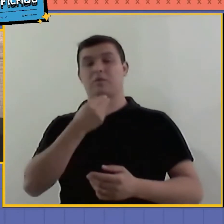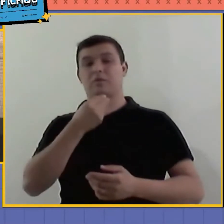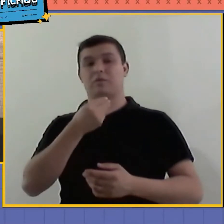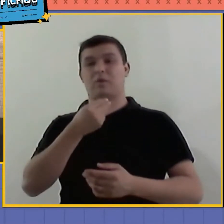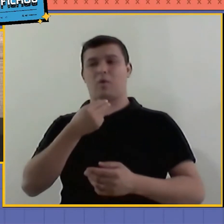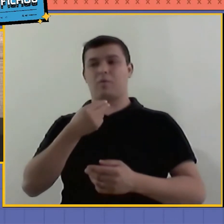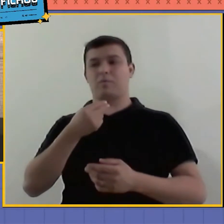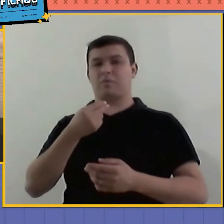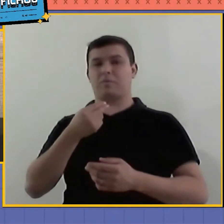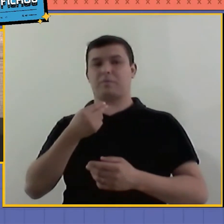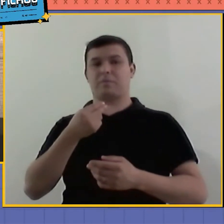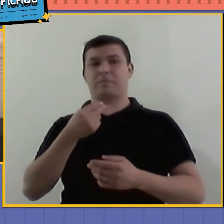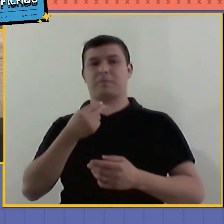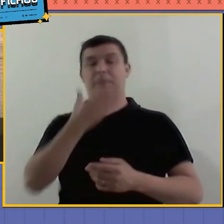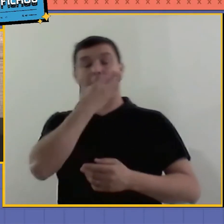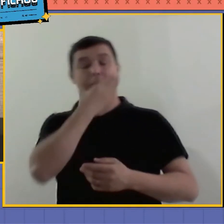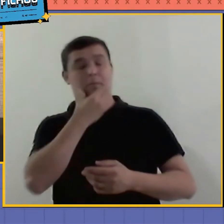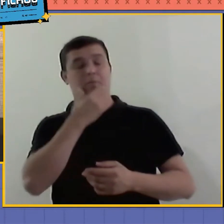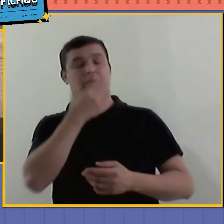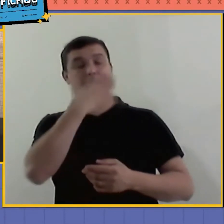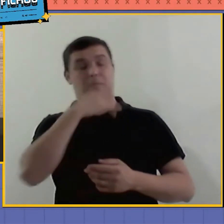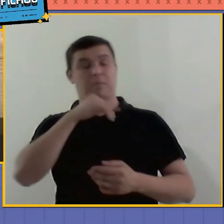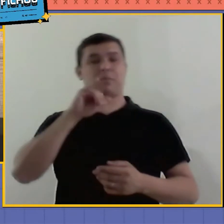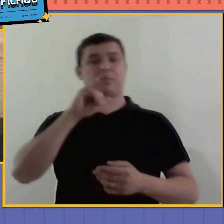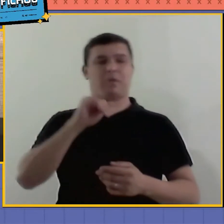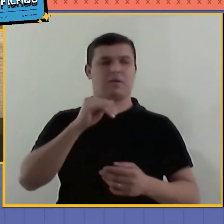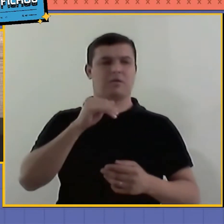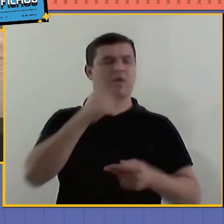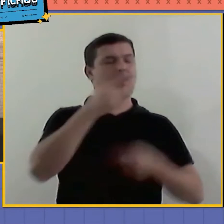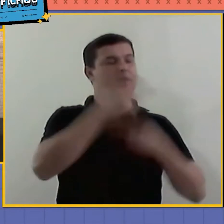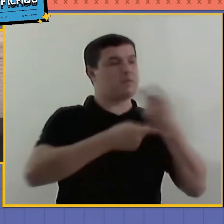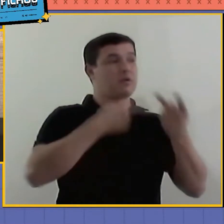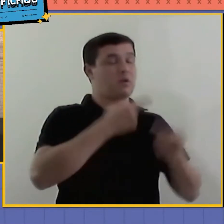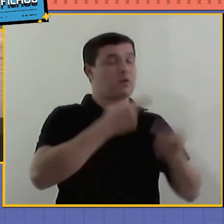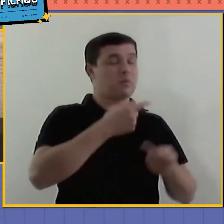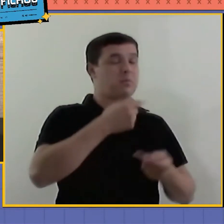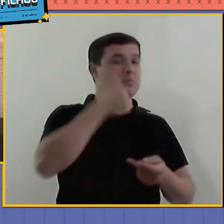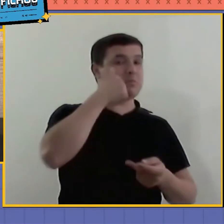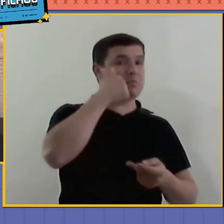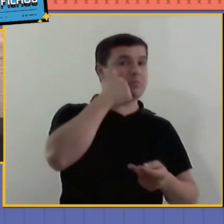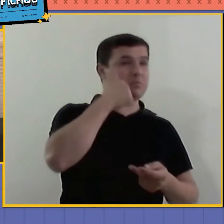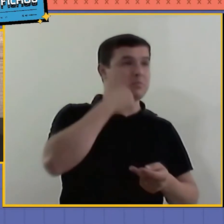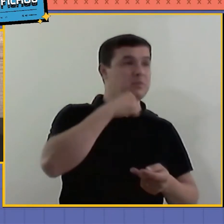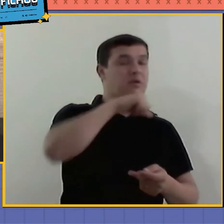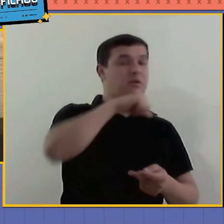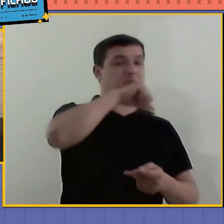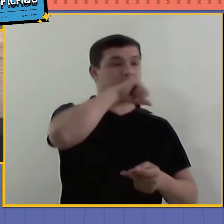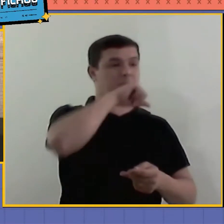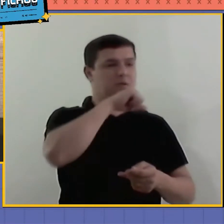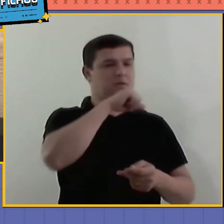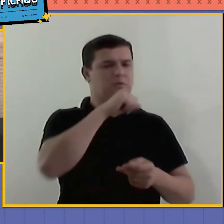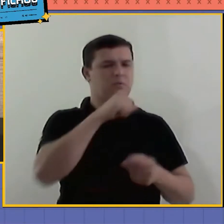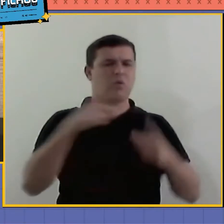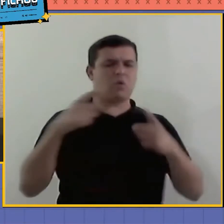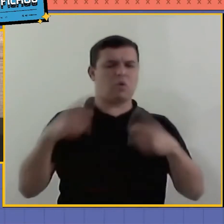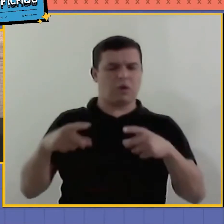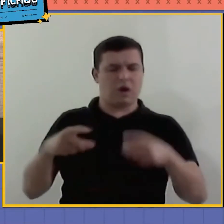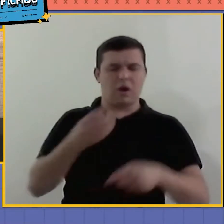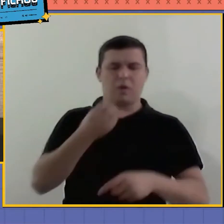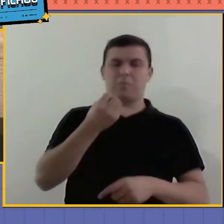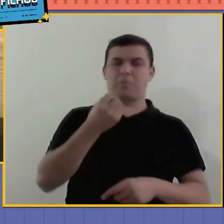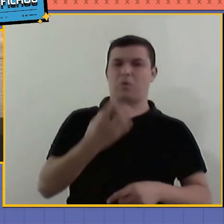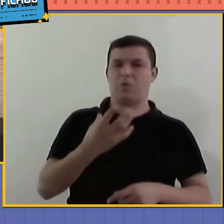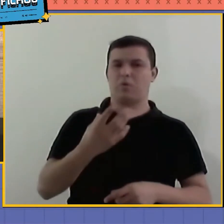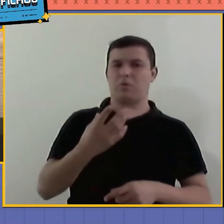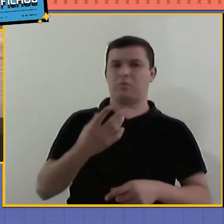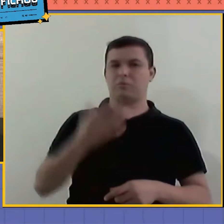olha bem não vamos preocupar não ele tá em lugar bom esse pessoal aí é gente boa vão ficar